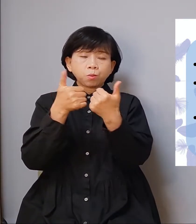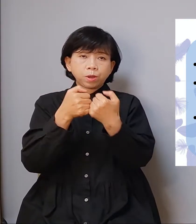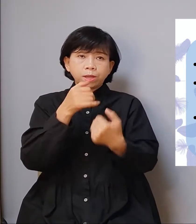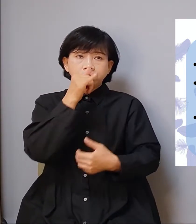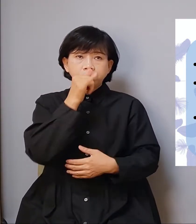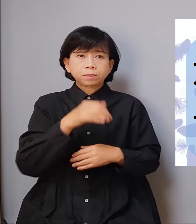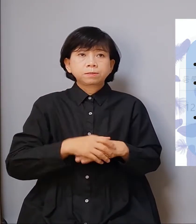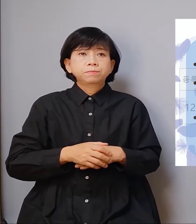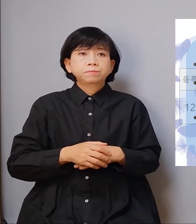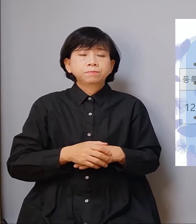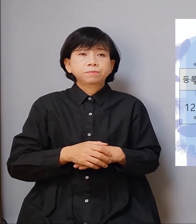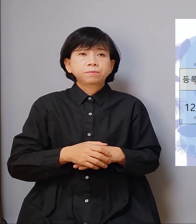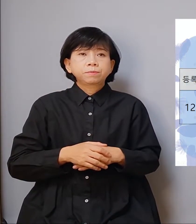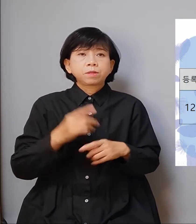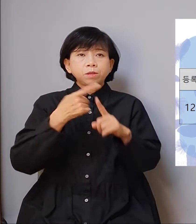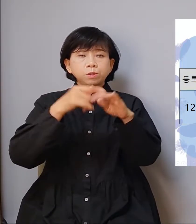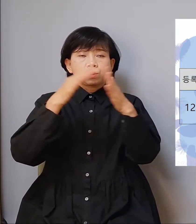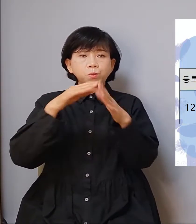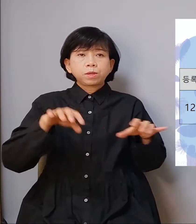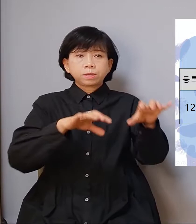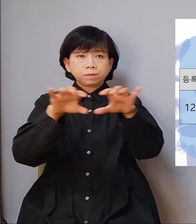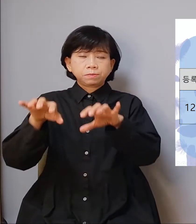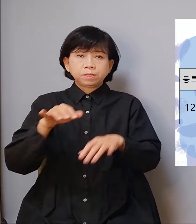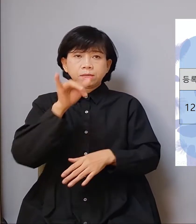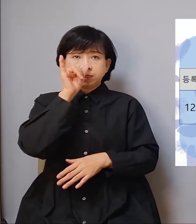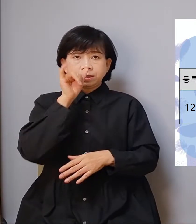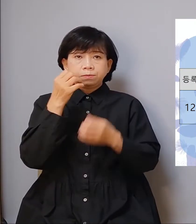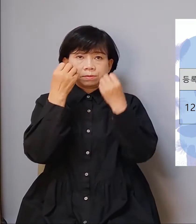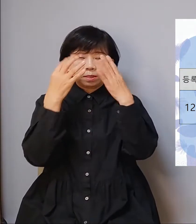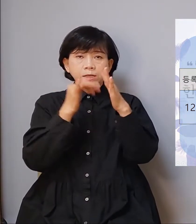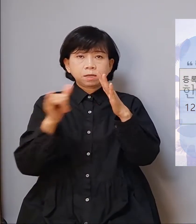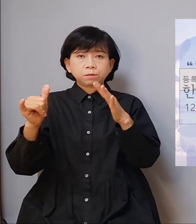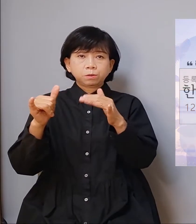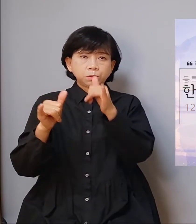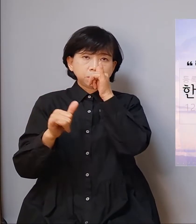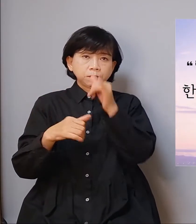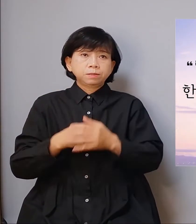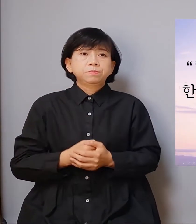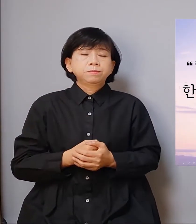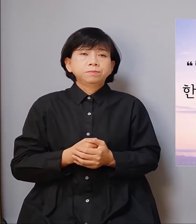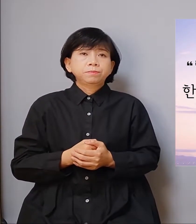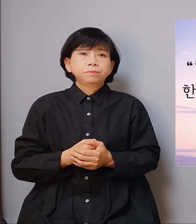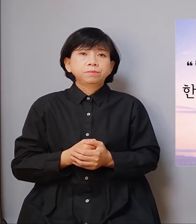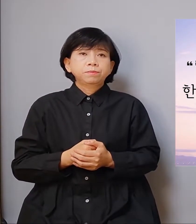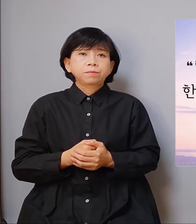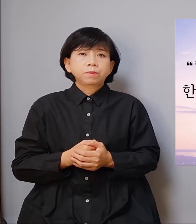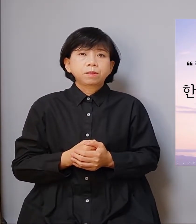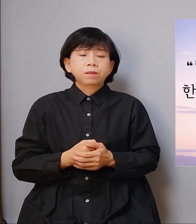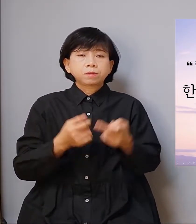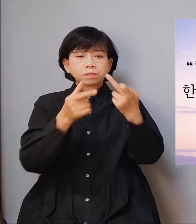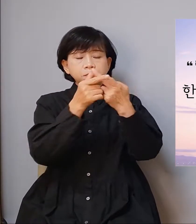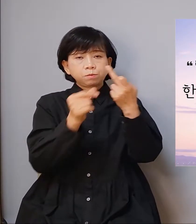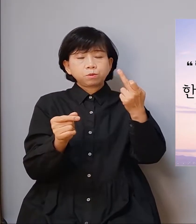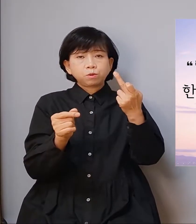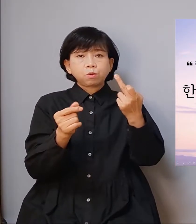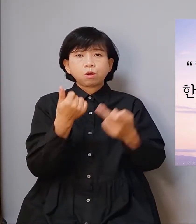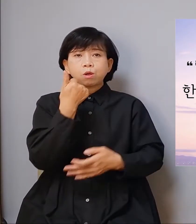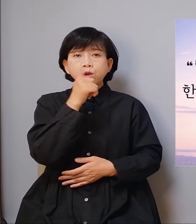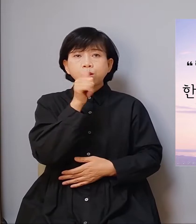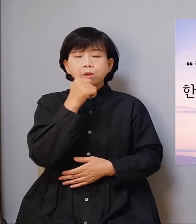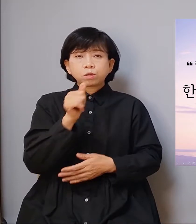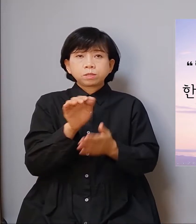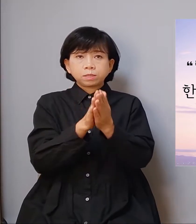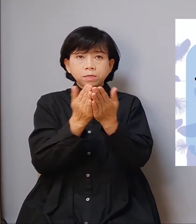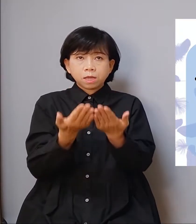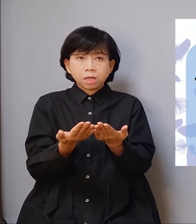있습니다. 많은 참여 부탁드립니다. 새가족이 있습니다. 환영합니다. 이번 달 추천 도서는 저자 한홍의